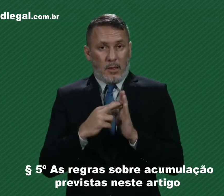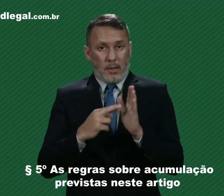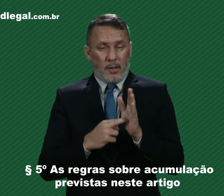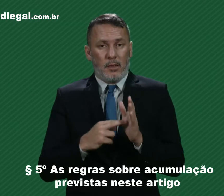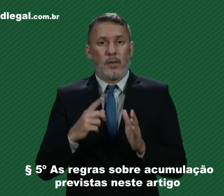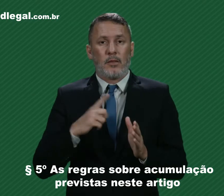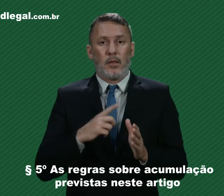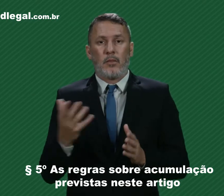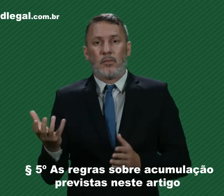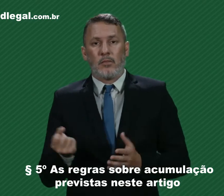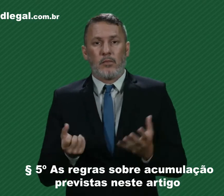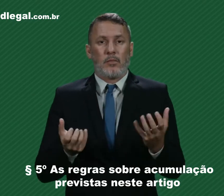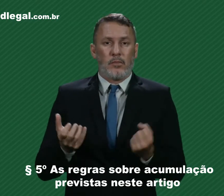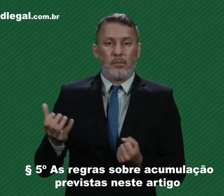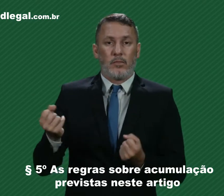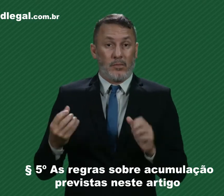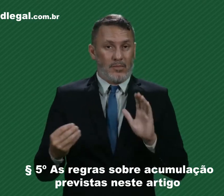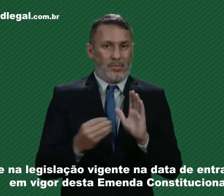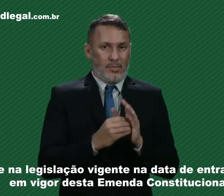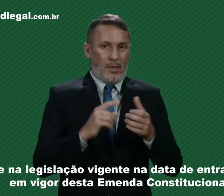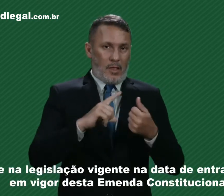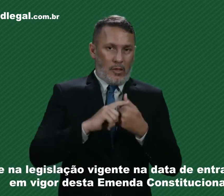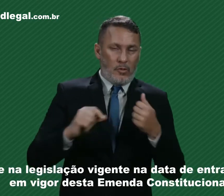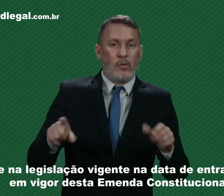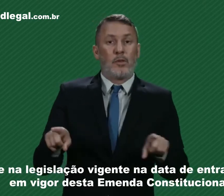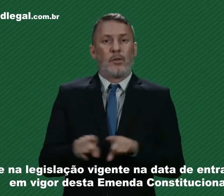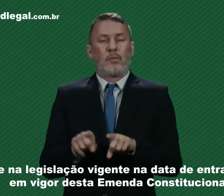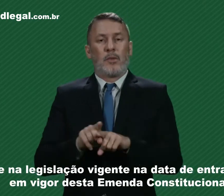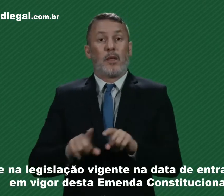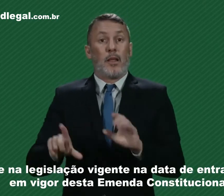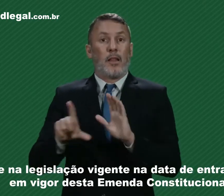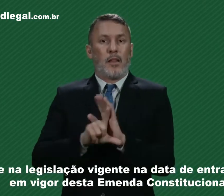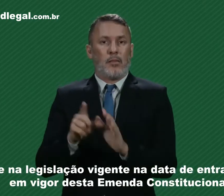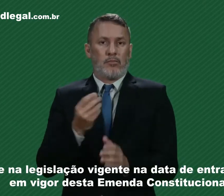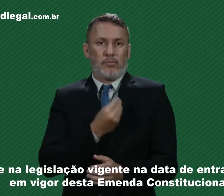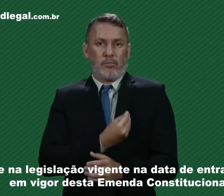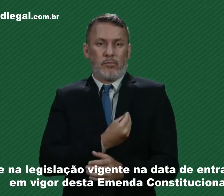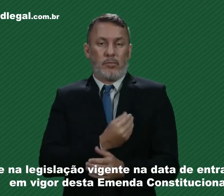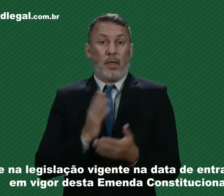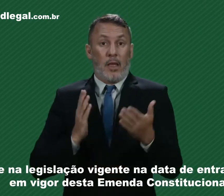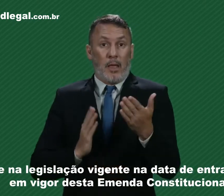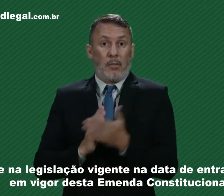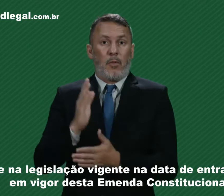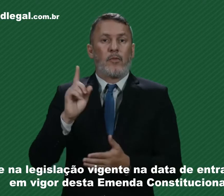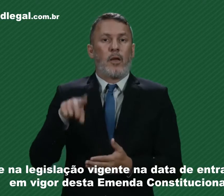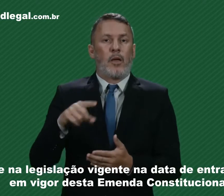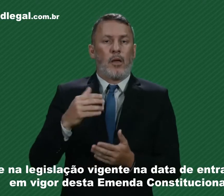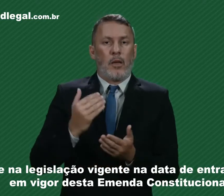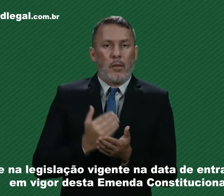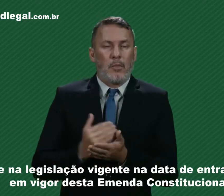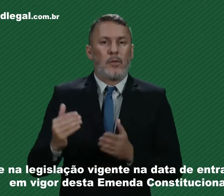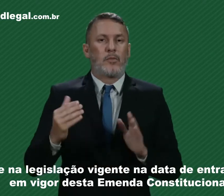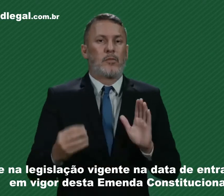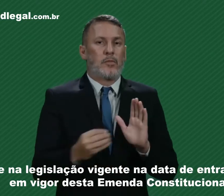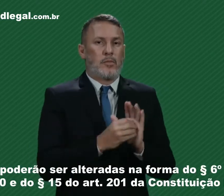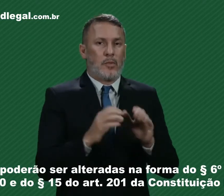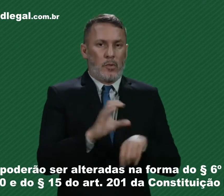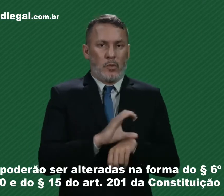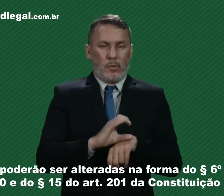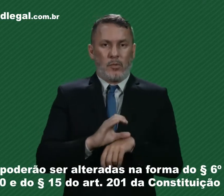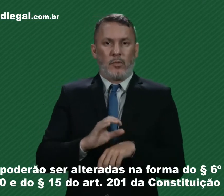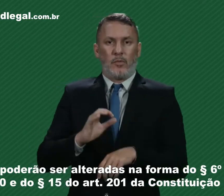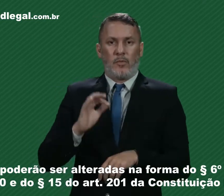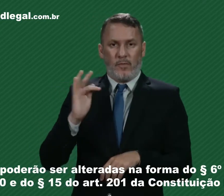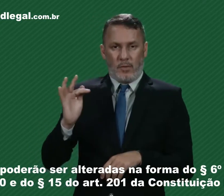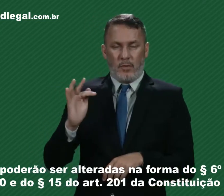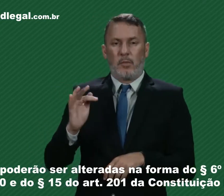sobre acumulação previstas neste artigo e na legislação vigente na data de entrada em vigor desta emenda constitucional